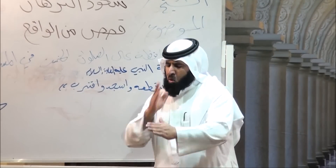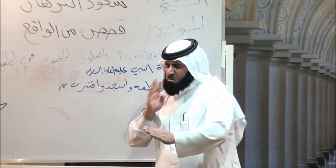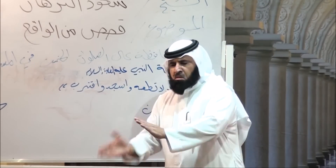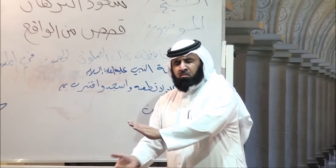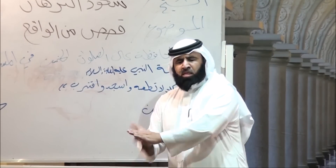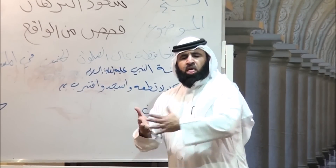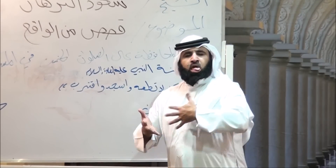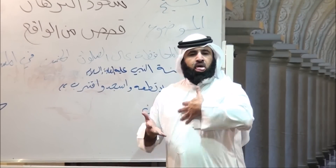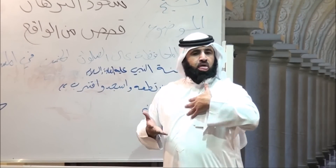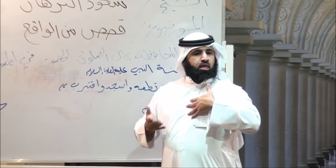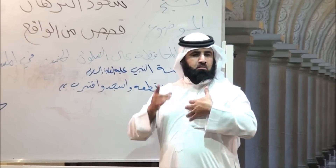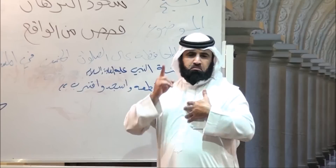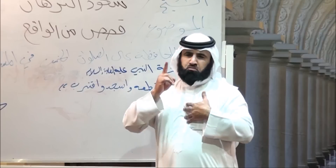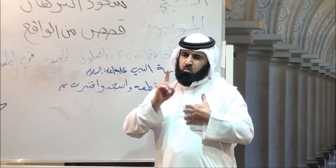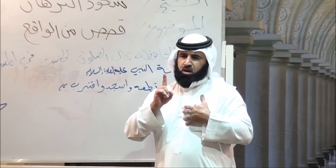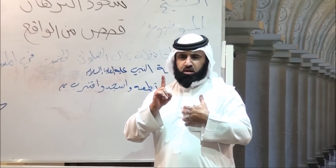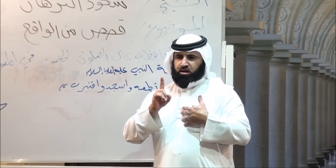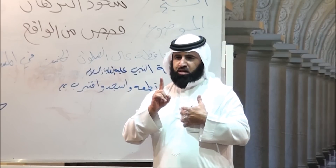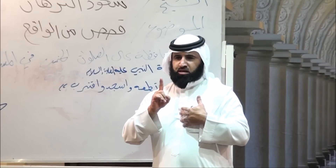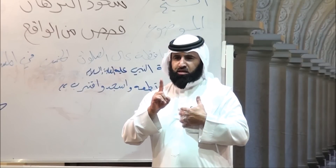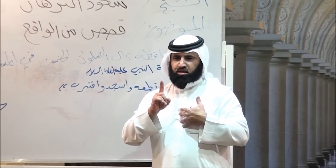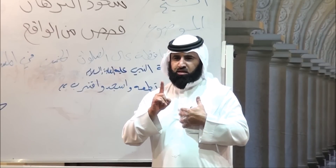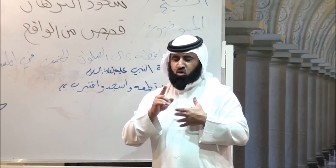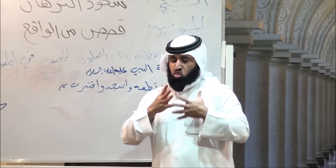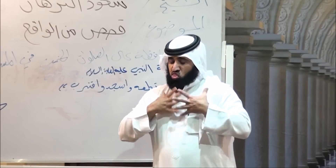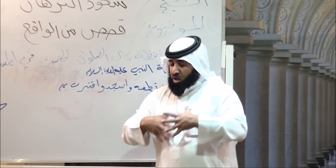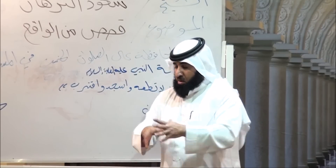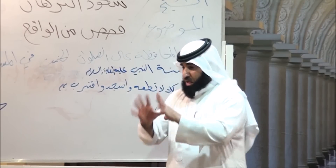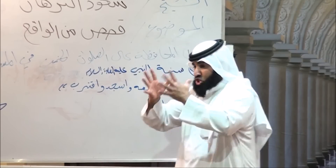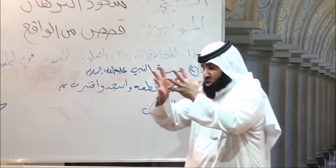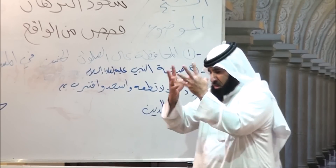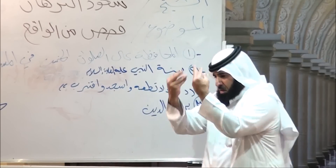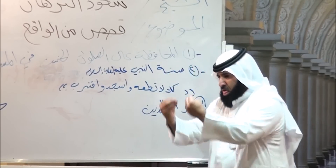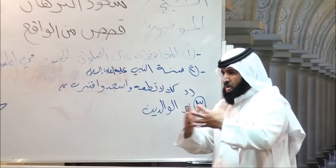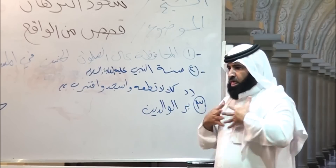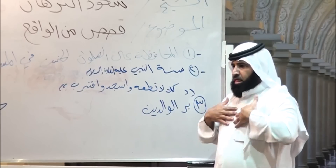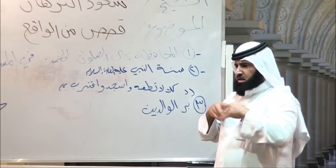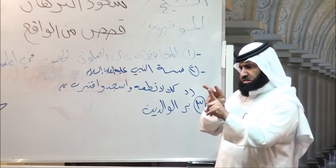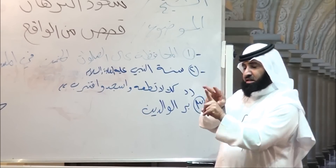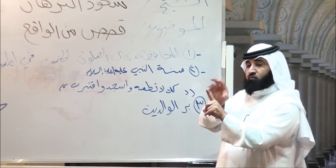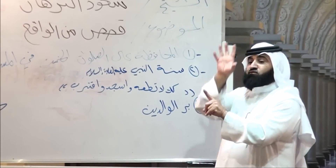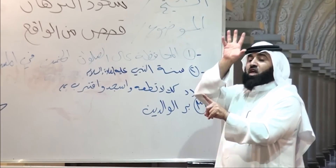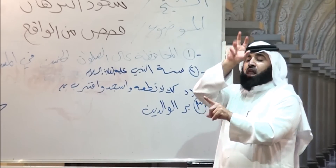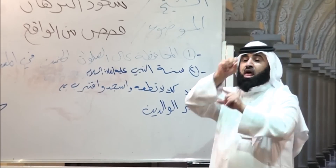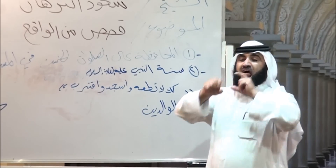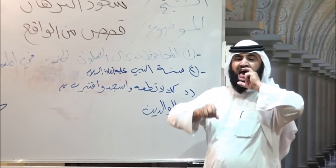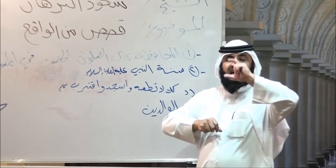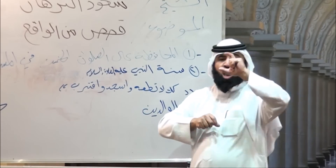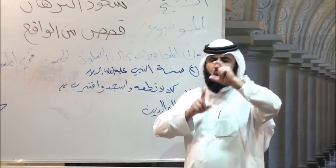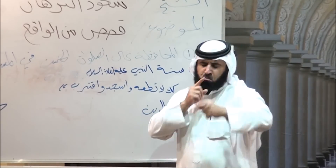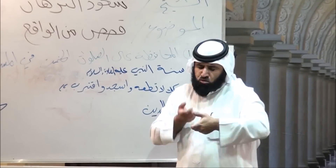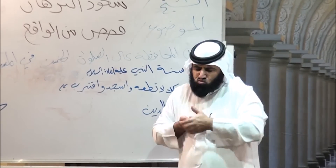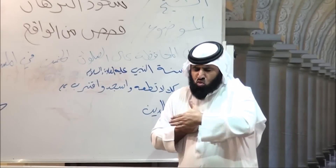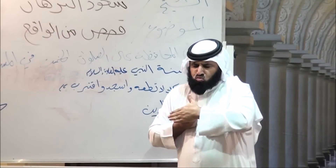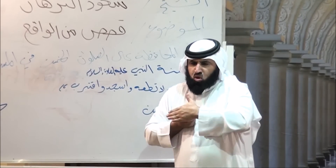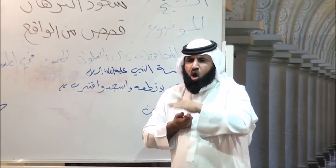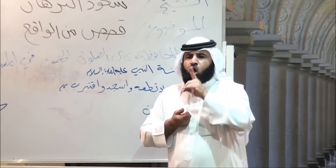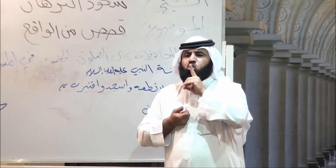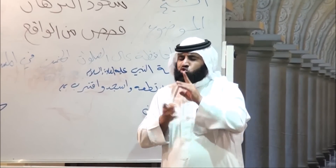وهي وطبخت وألبست وسهرت كل هذا لا تريد منك